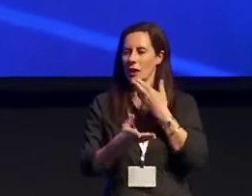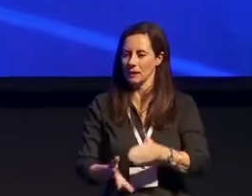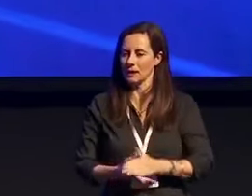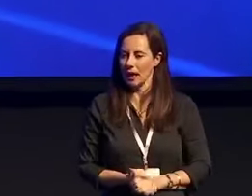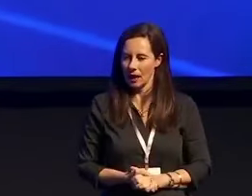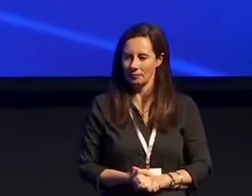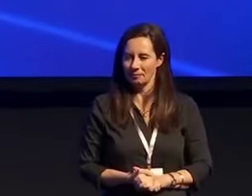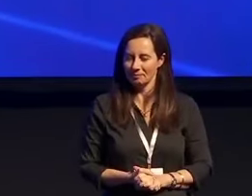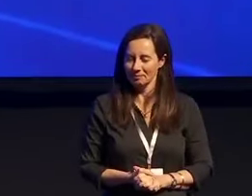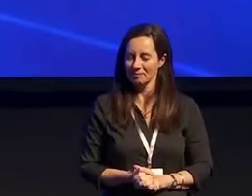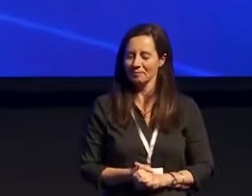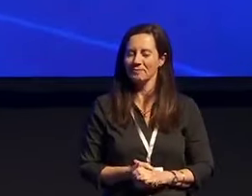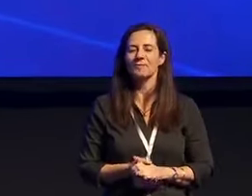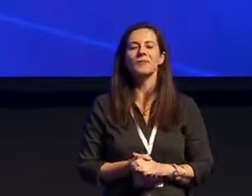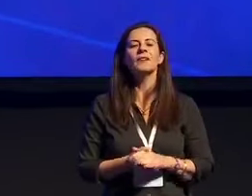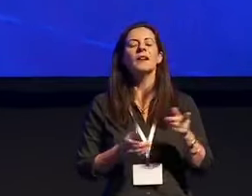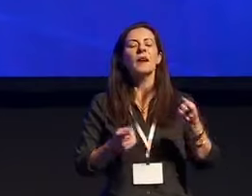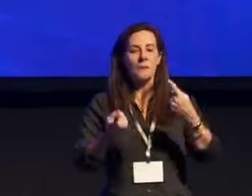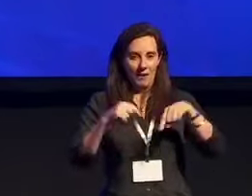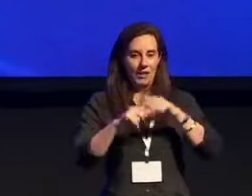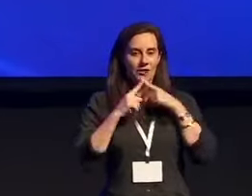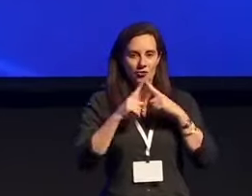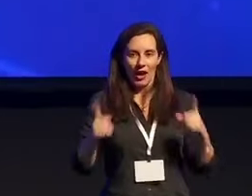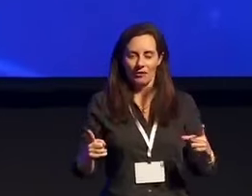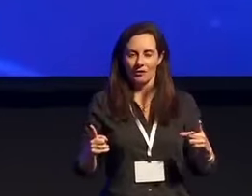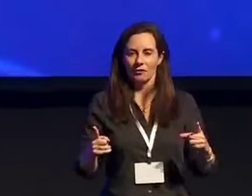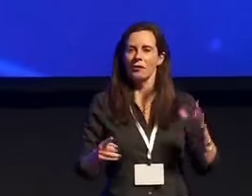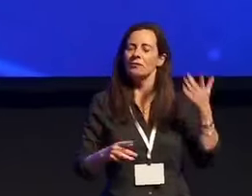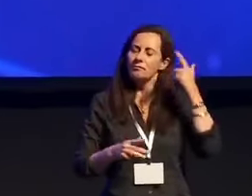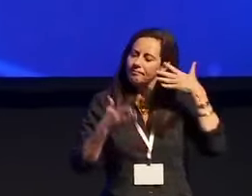בישראל. בהפקת הוועידה השנה